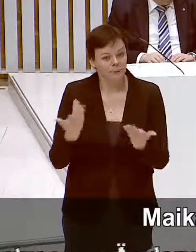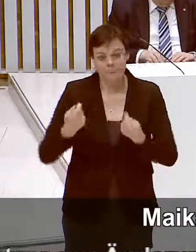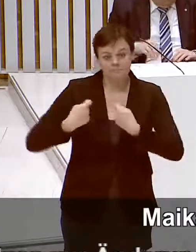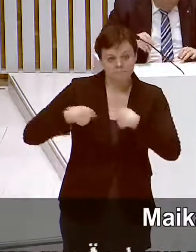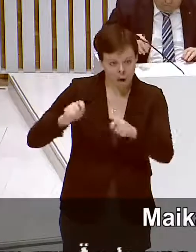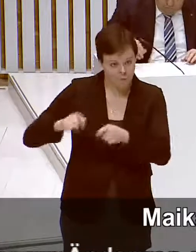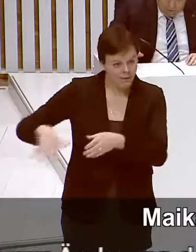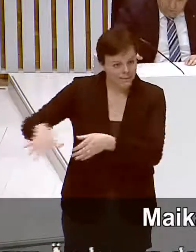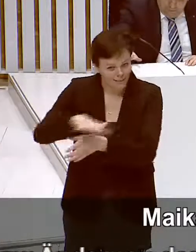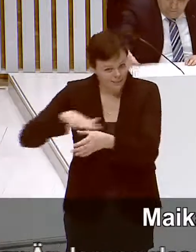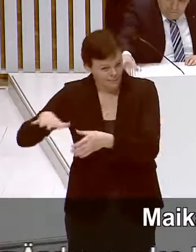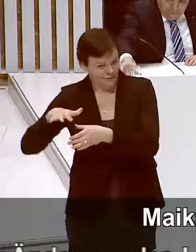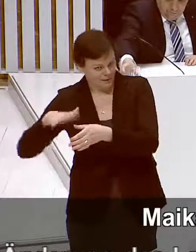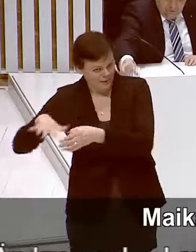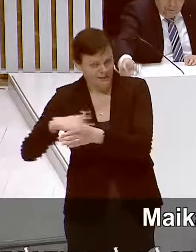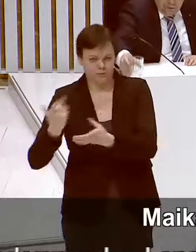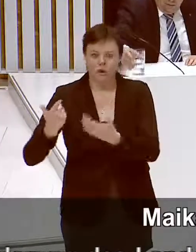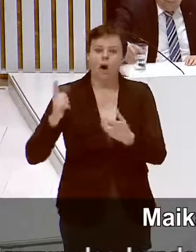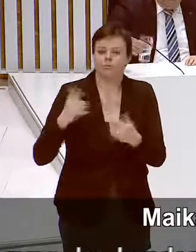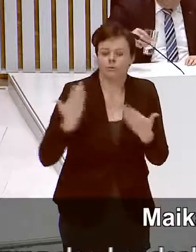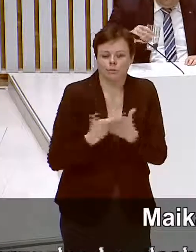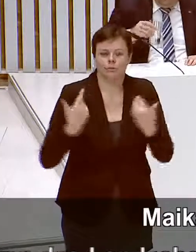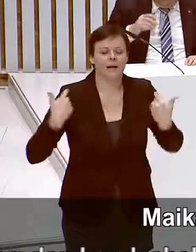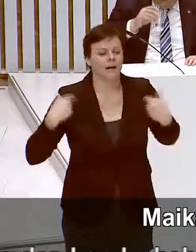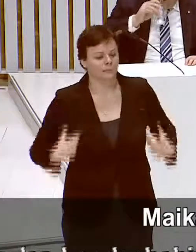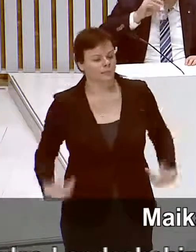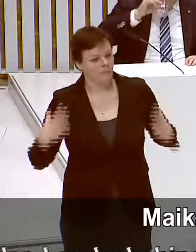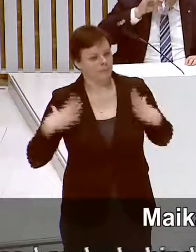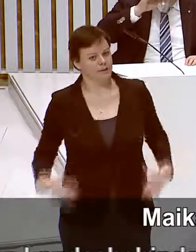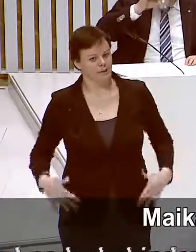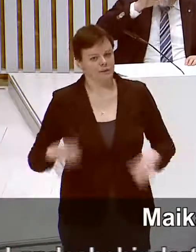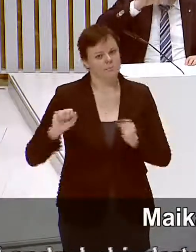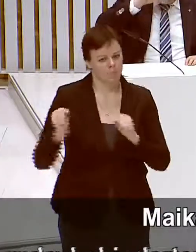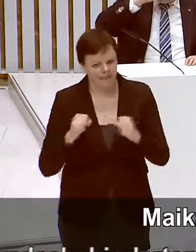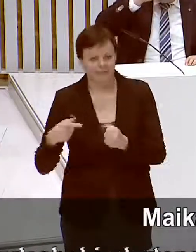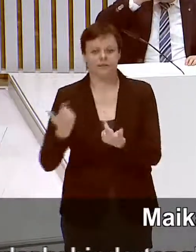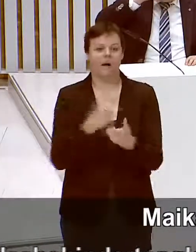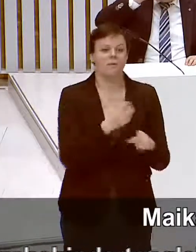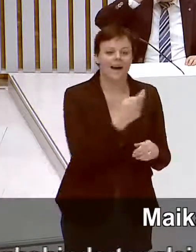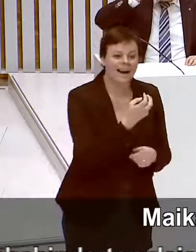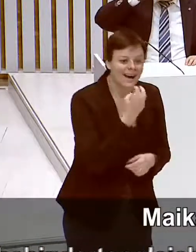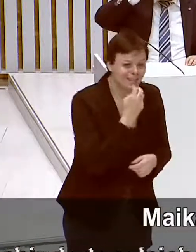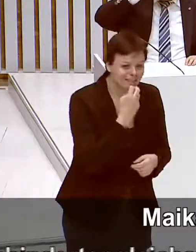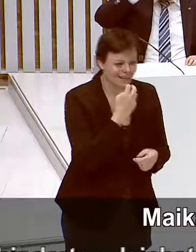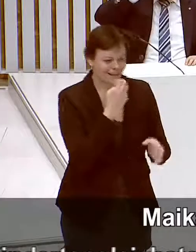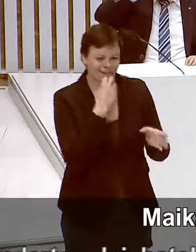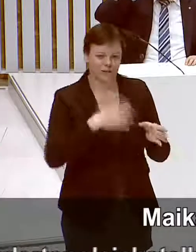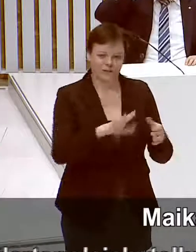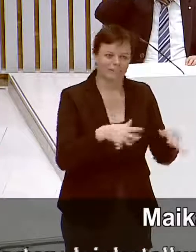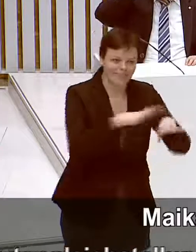Umgebung zur physischen Mobilität kann die barrierefreie elektronische Vernetzung von großem Nutzen